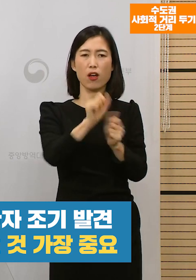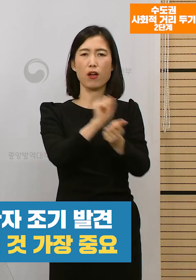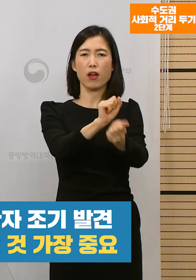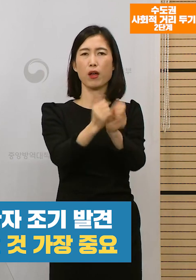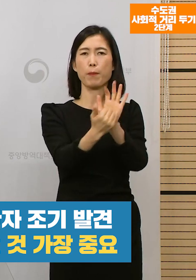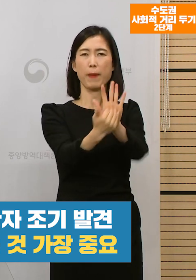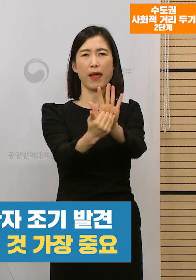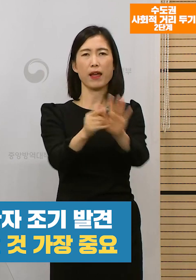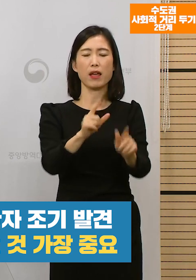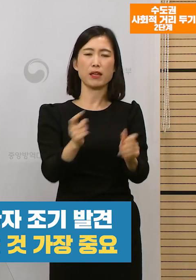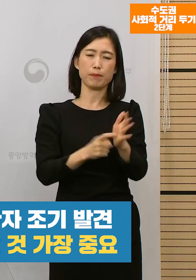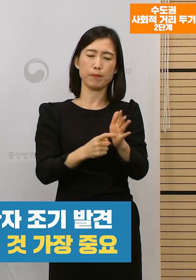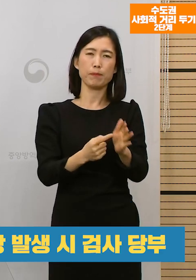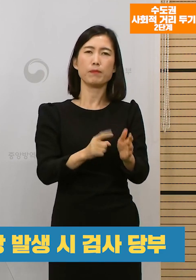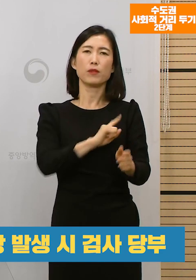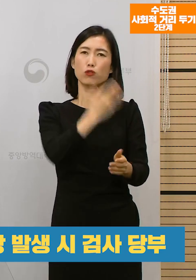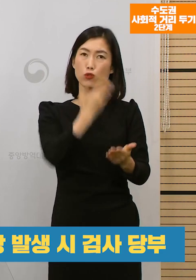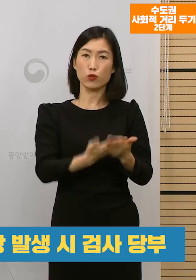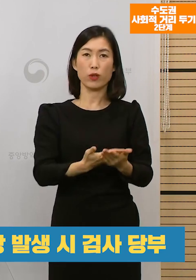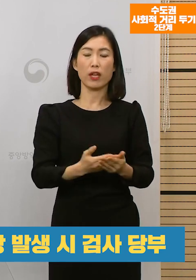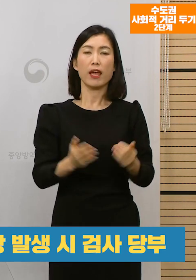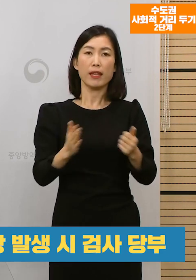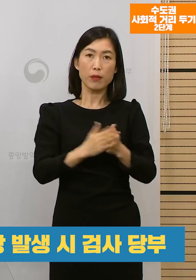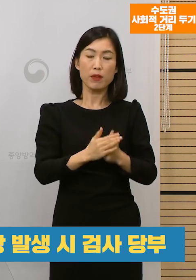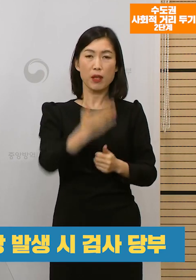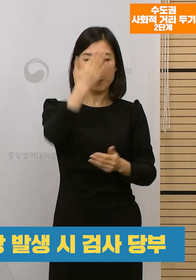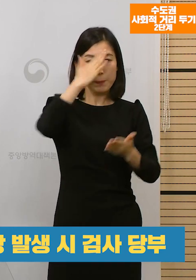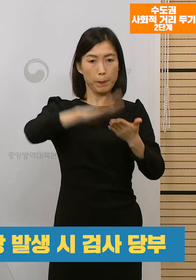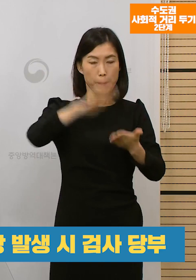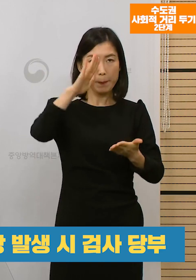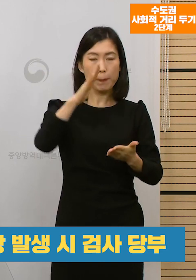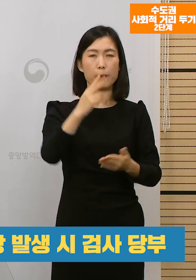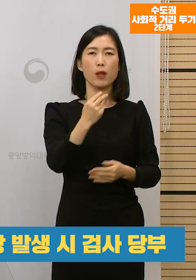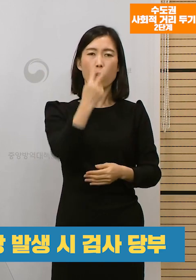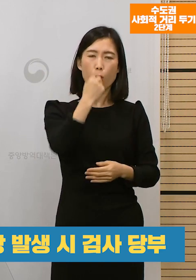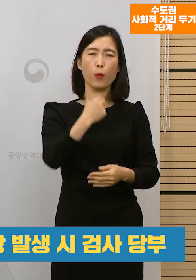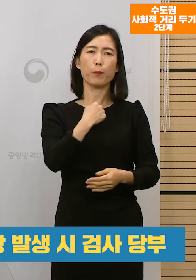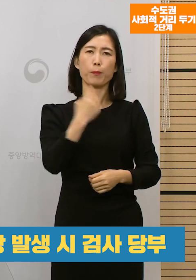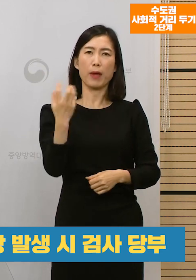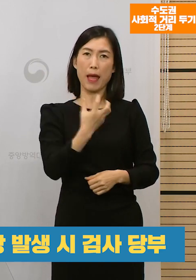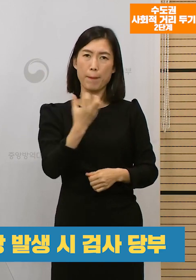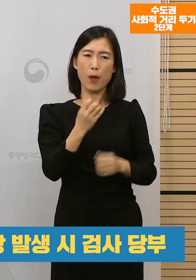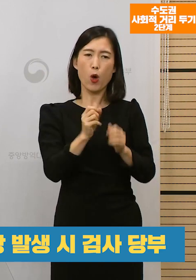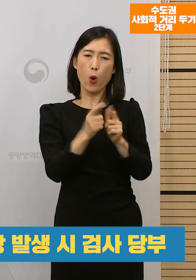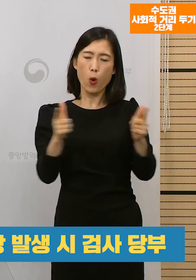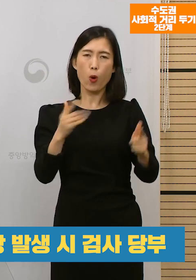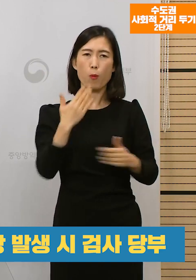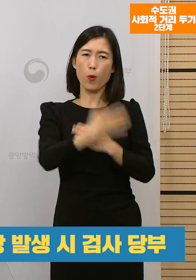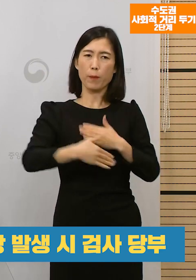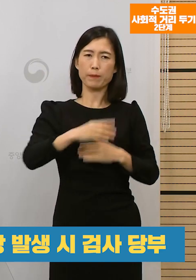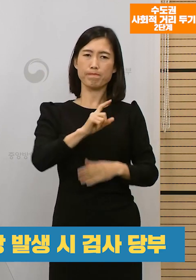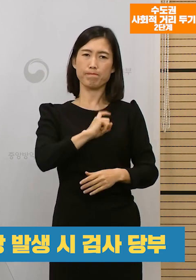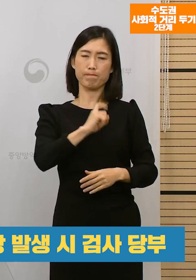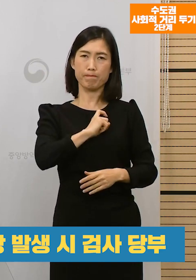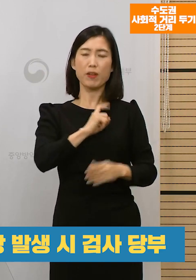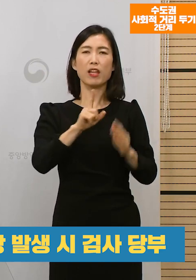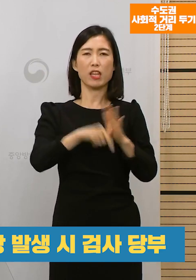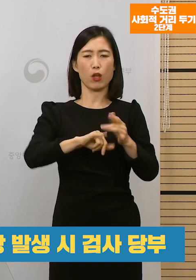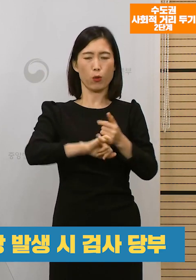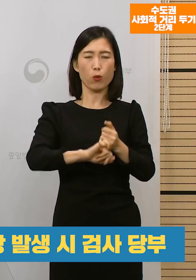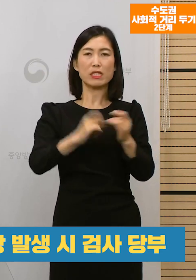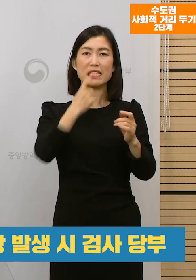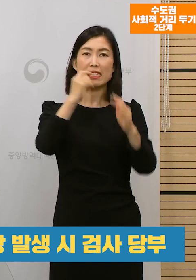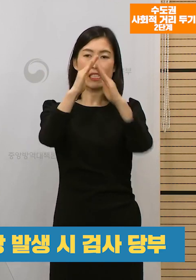것이 가장 중요합니다. 그래서 발열, 호흡기 증상, 이러한 의심 증상이 있을 때에는